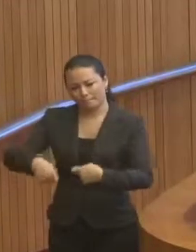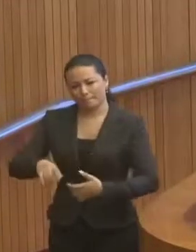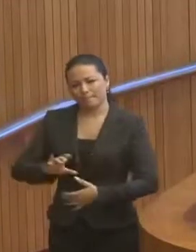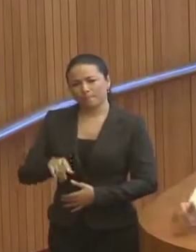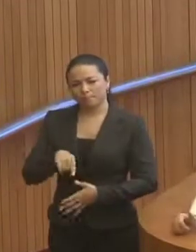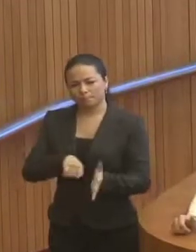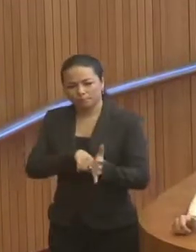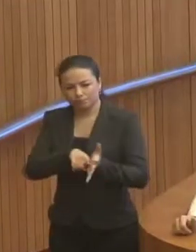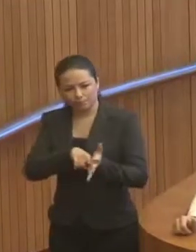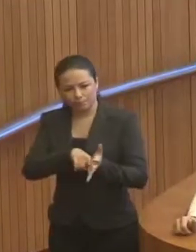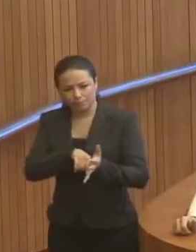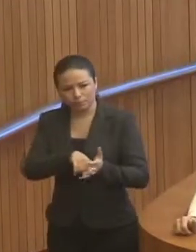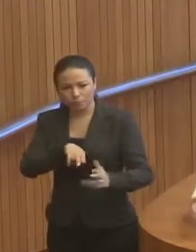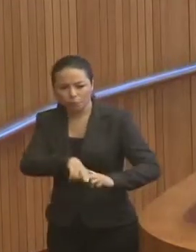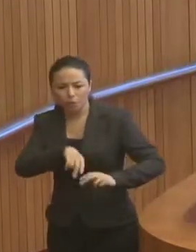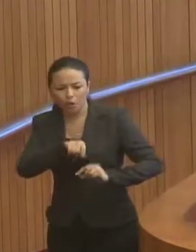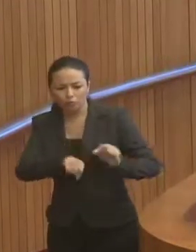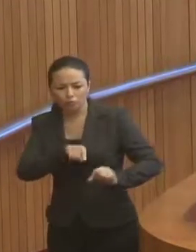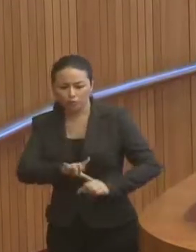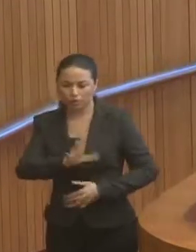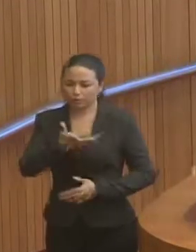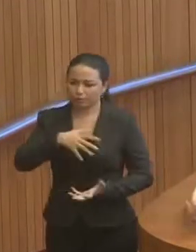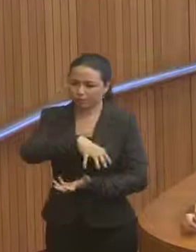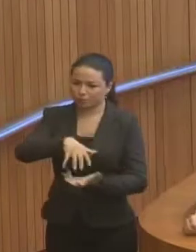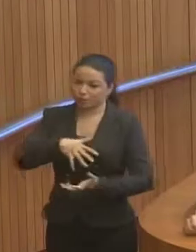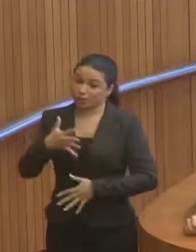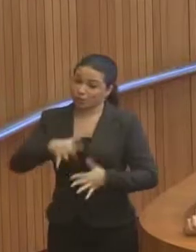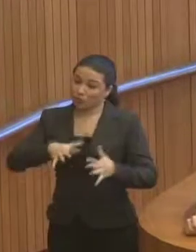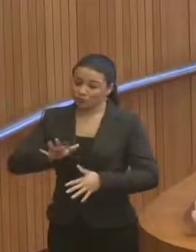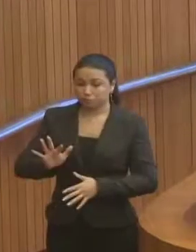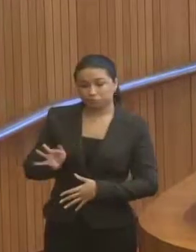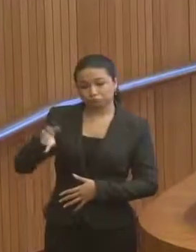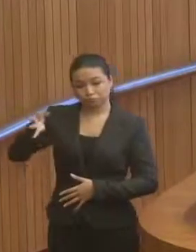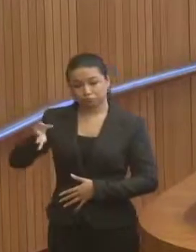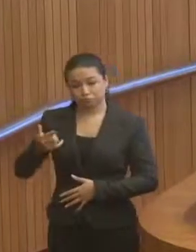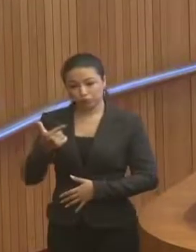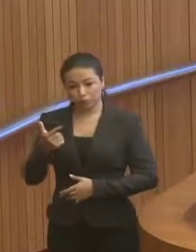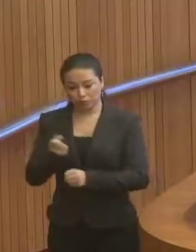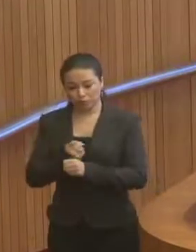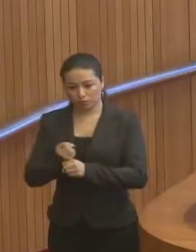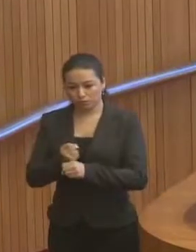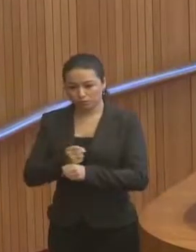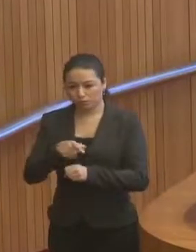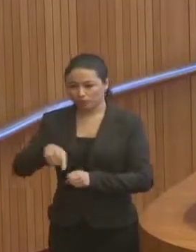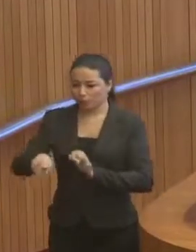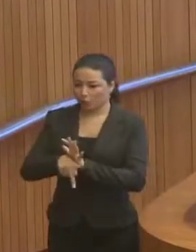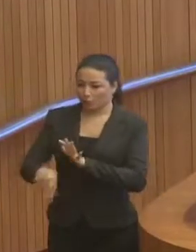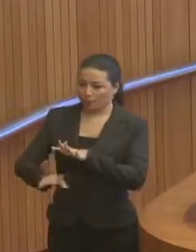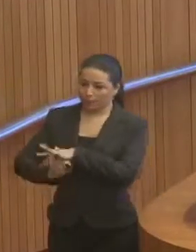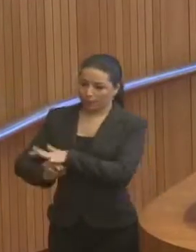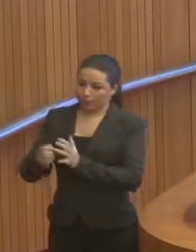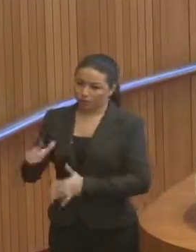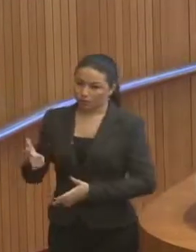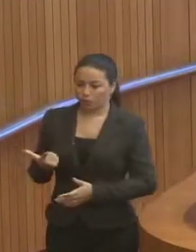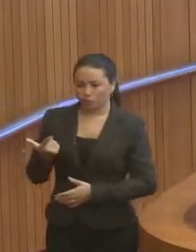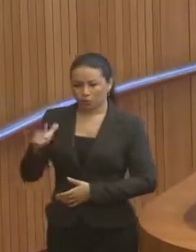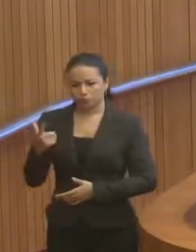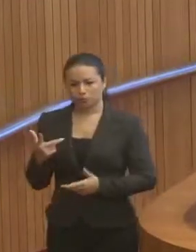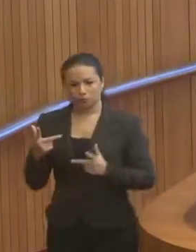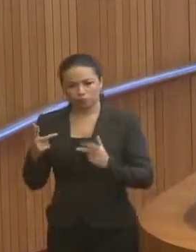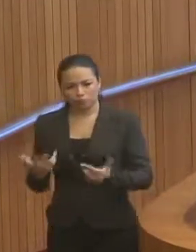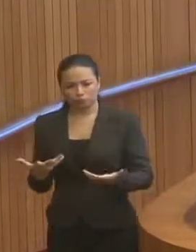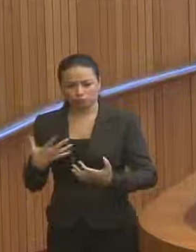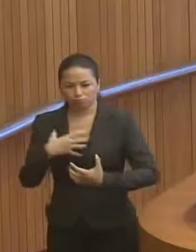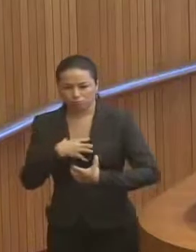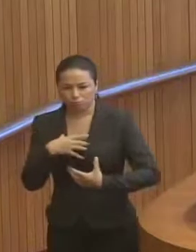para que no ano que vem, ou quiçá daqui a 2 anos, a população não tenha outro desgosto desse